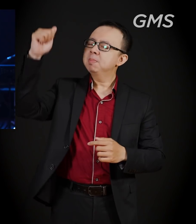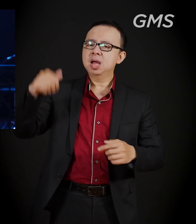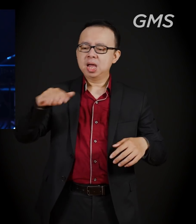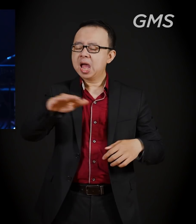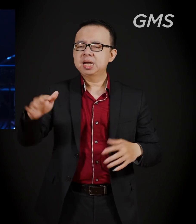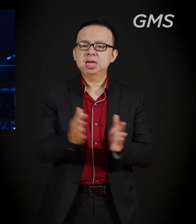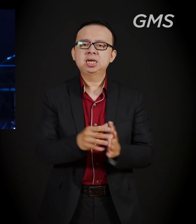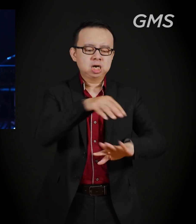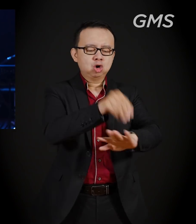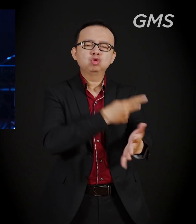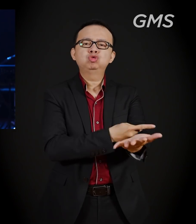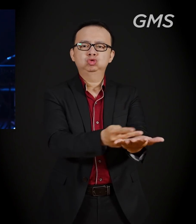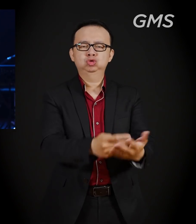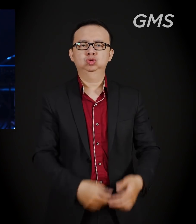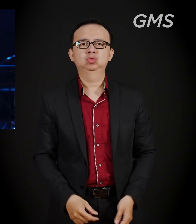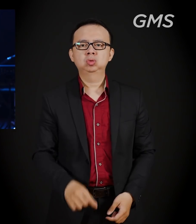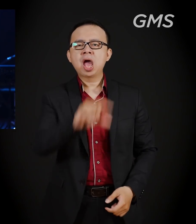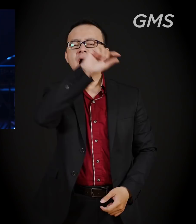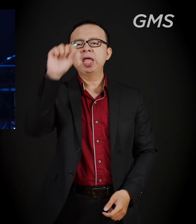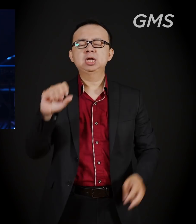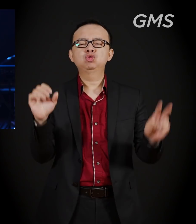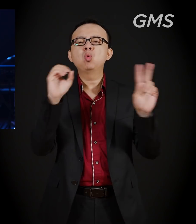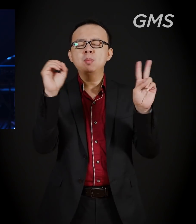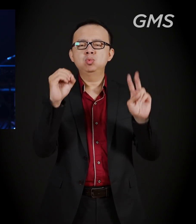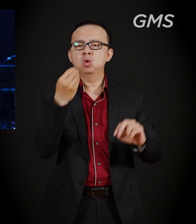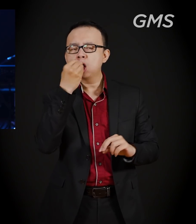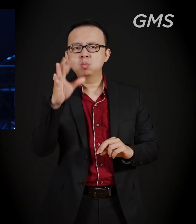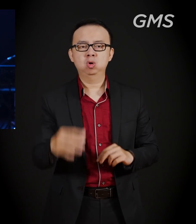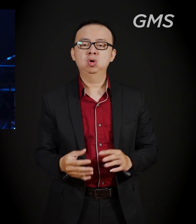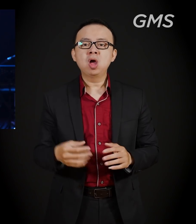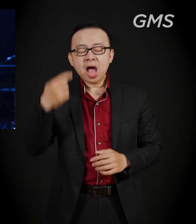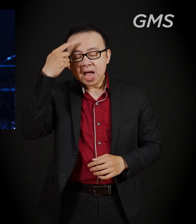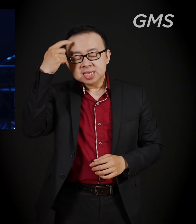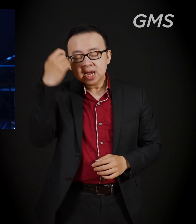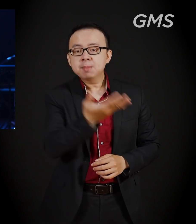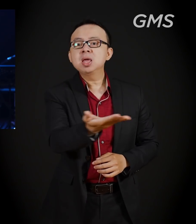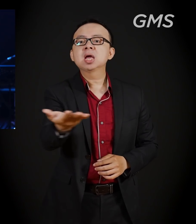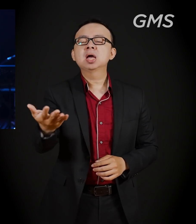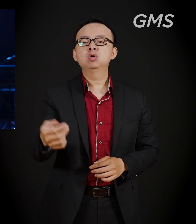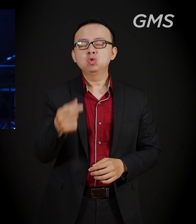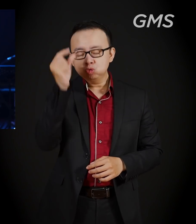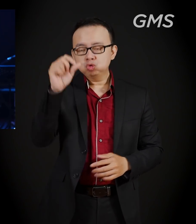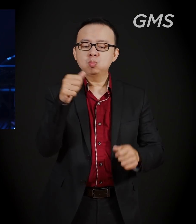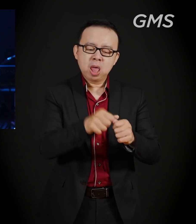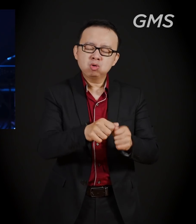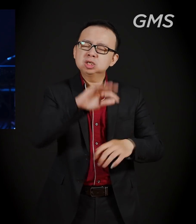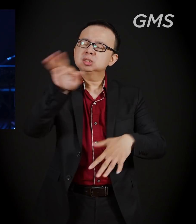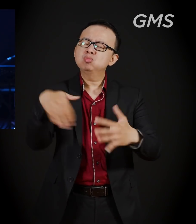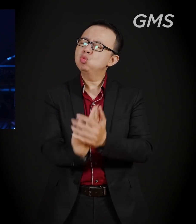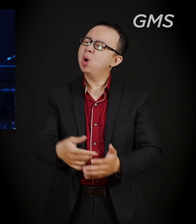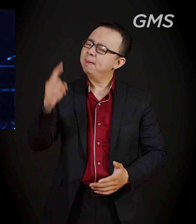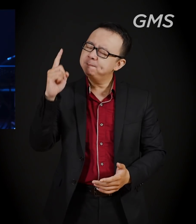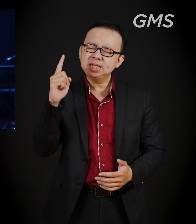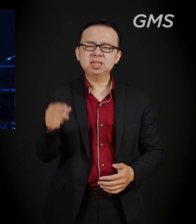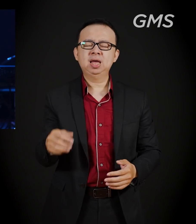Klik. Ayat 20 bilang, dan ajarlah mereka melakukan segala sesuatu yang telah kuperintahkan kepadamu. Dan ketahuilah aku